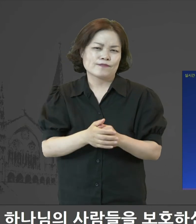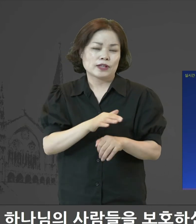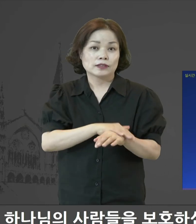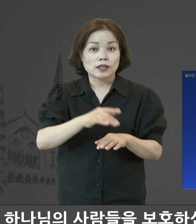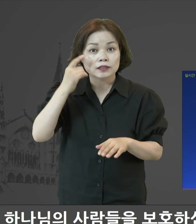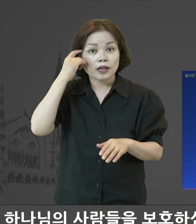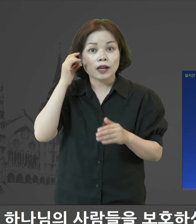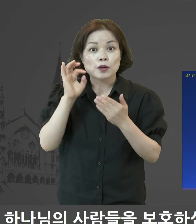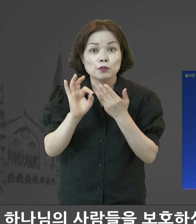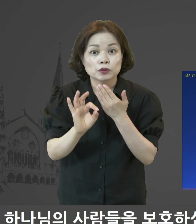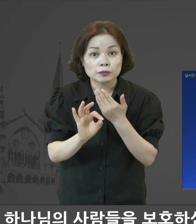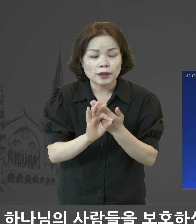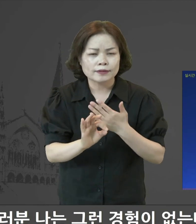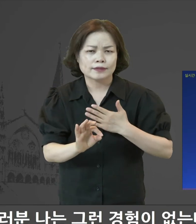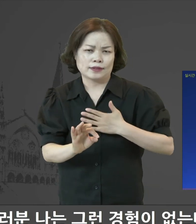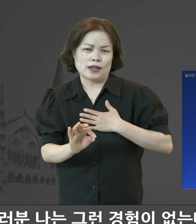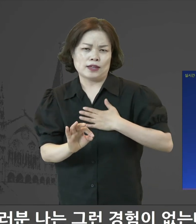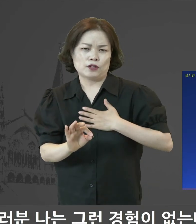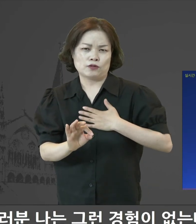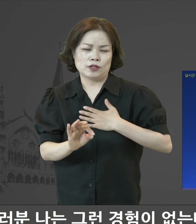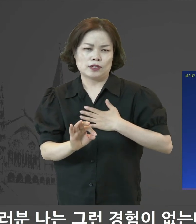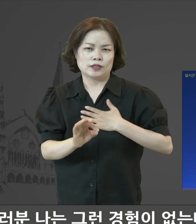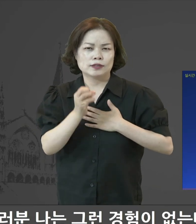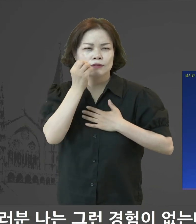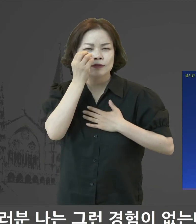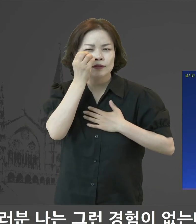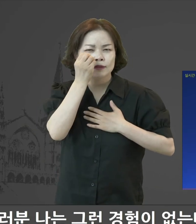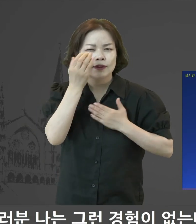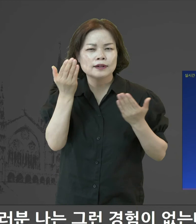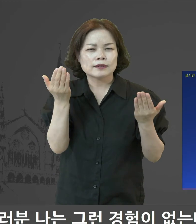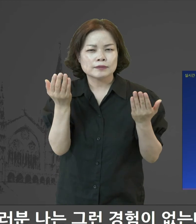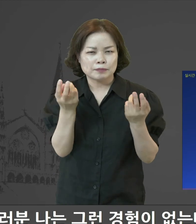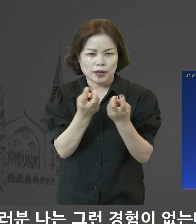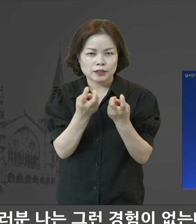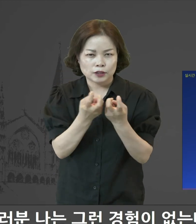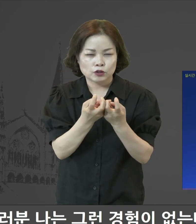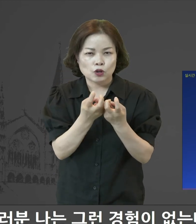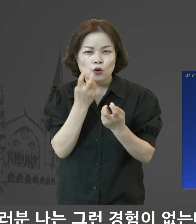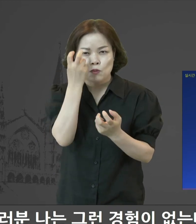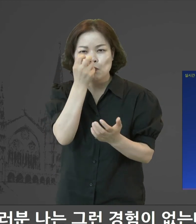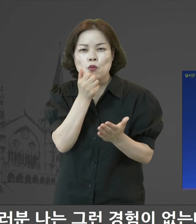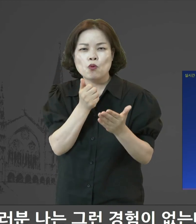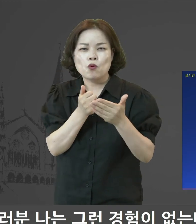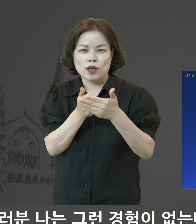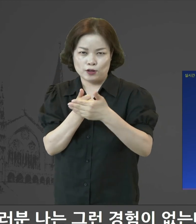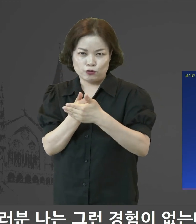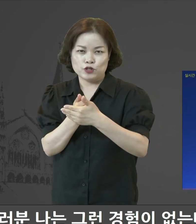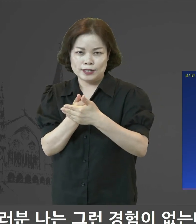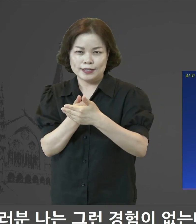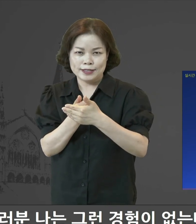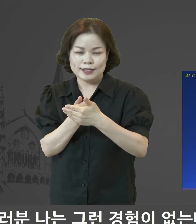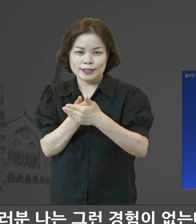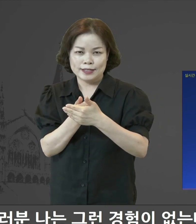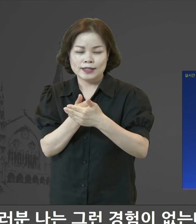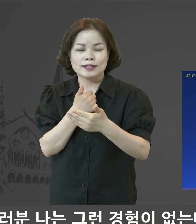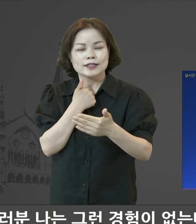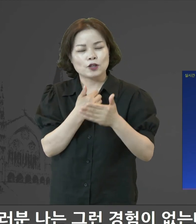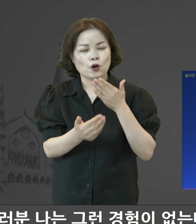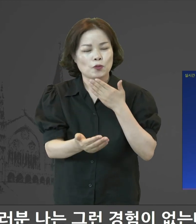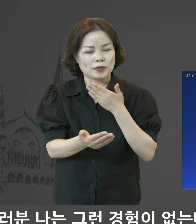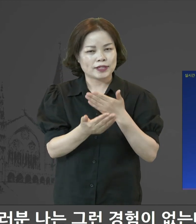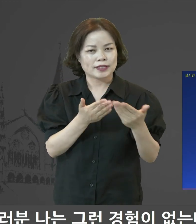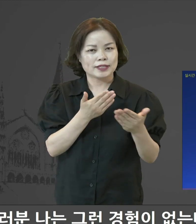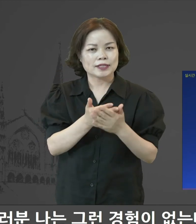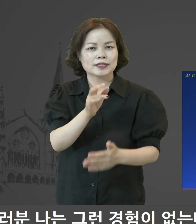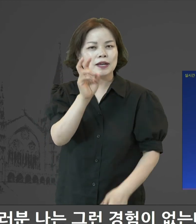찾아보시면 나에게도 하나님이 기기묘묘한 방법으로 보호해 주신 이런 경험들이